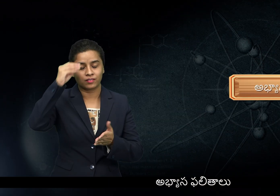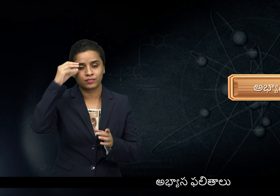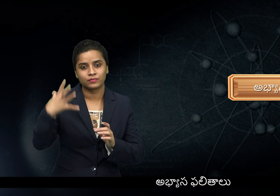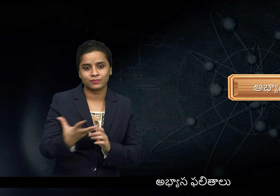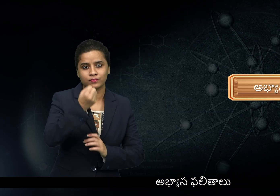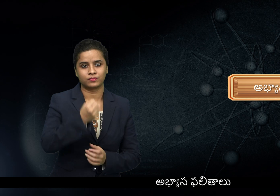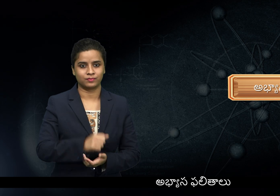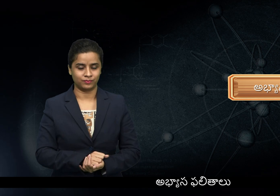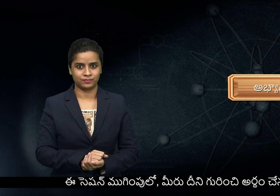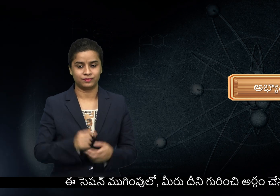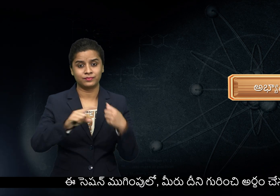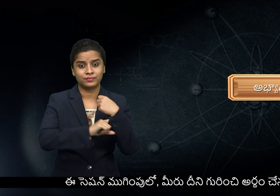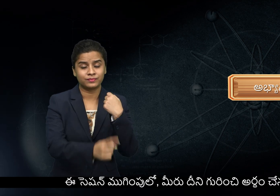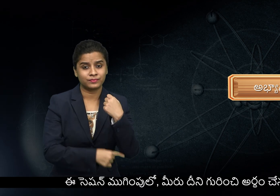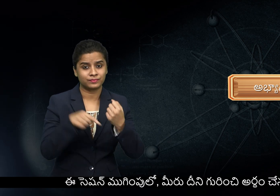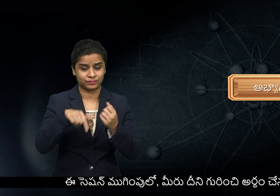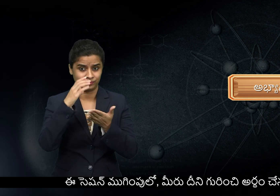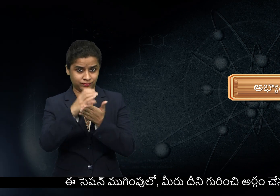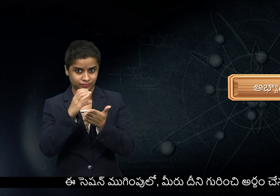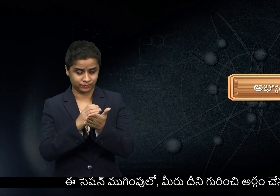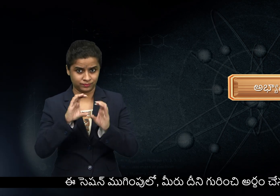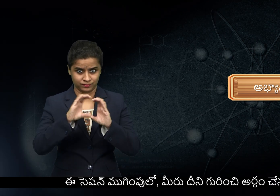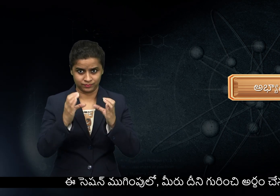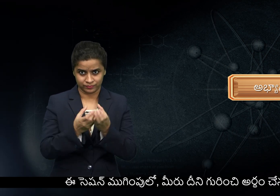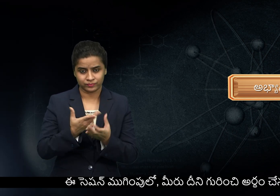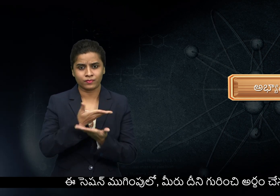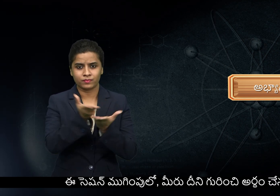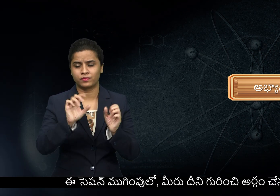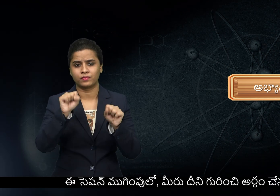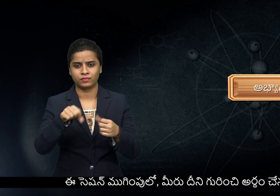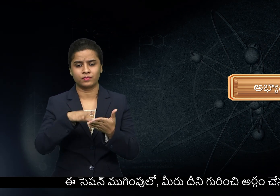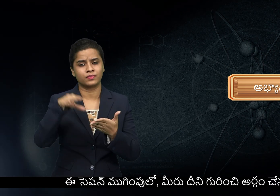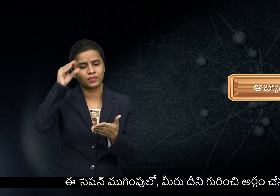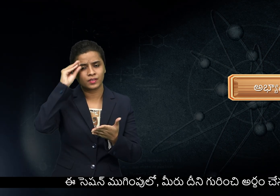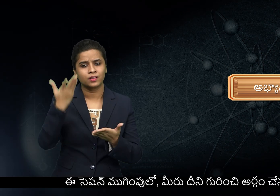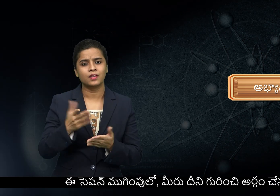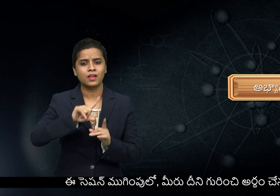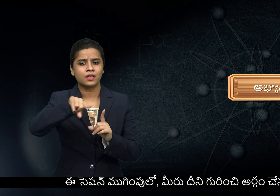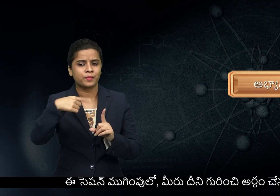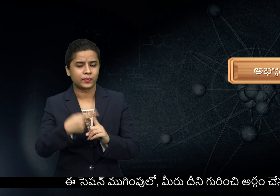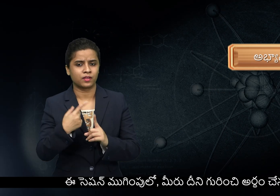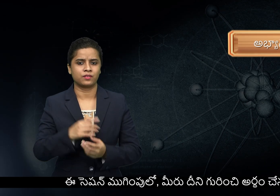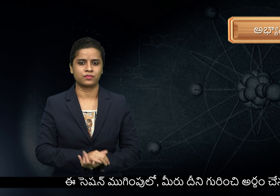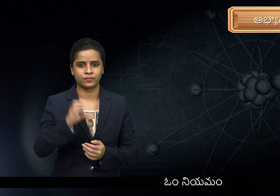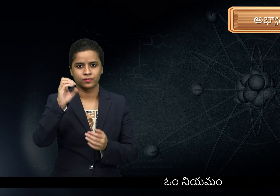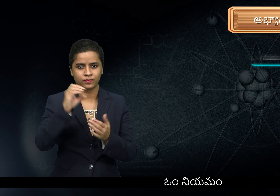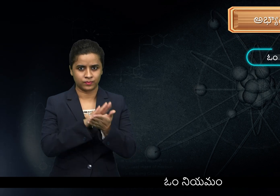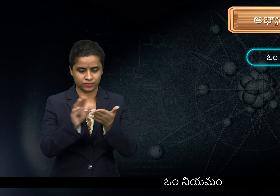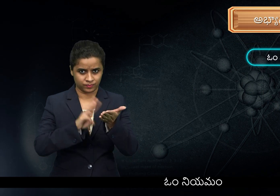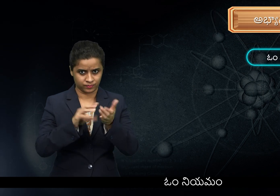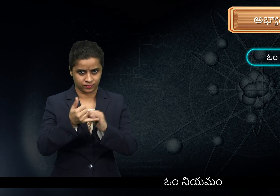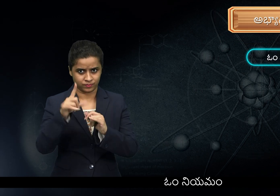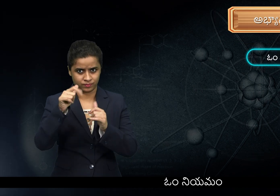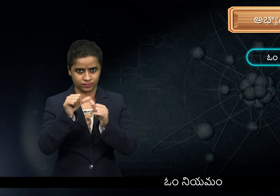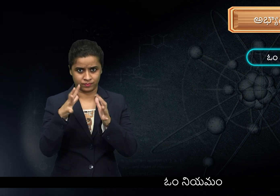అభ్యాస ఫలితాలు. ఈ సెషన్ ముగింపులో మీరు దీని గురించి అర్థం చేసుకోగలరు. ఓం